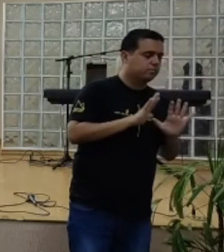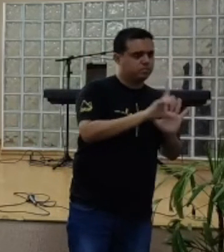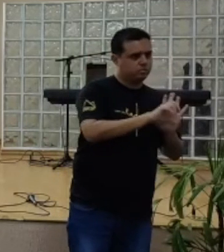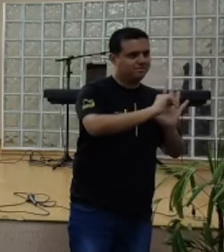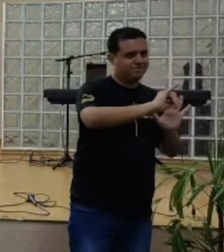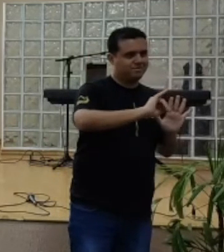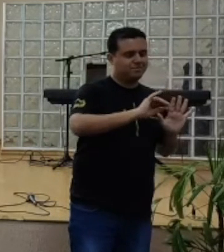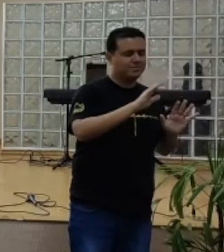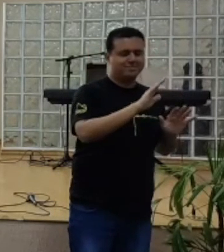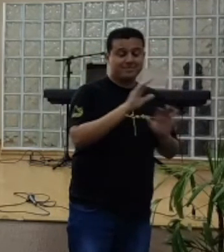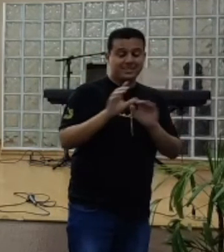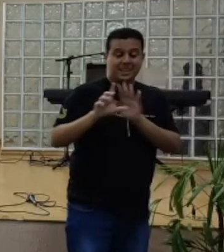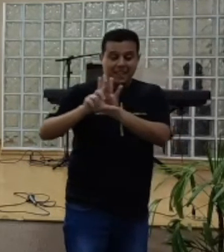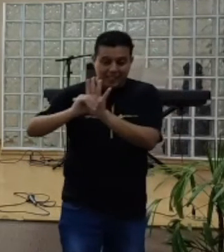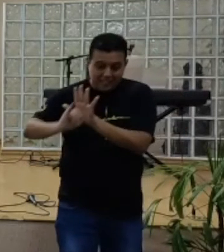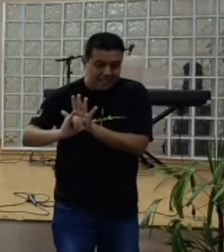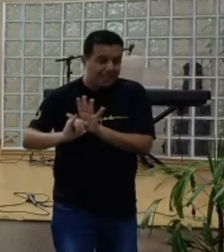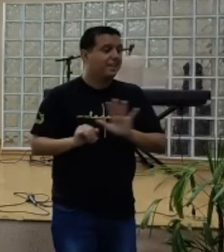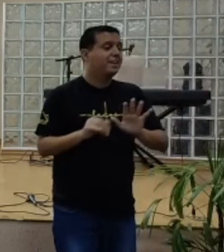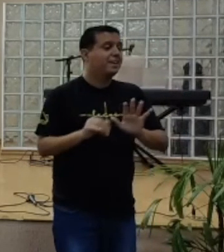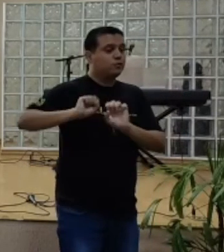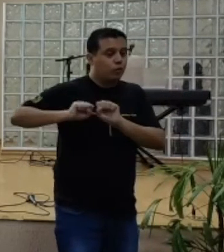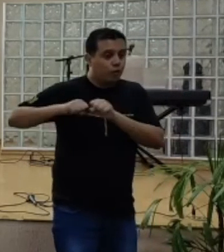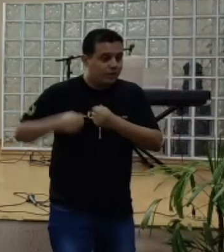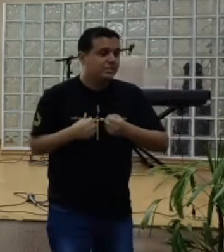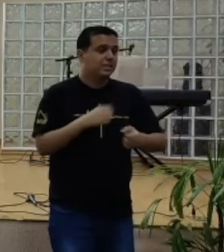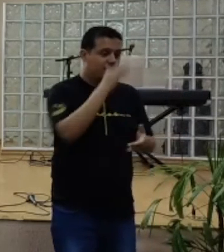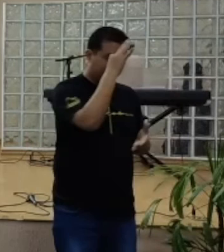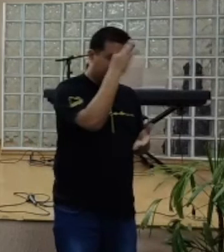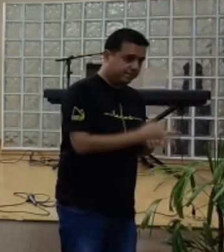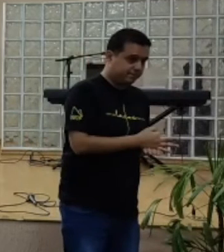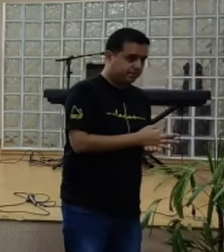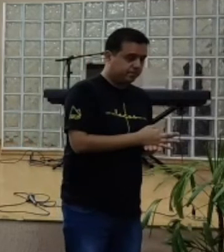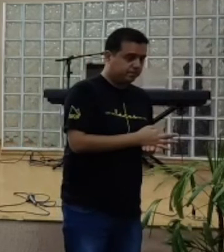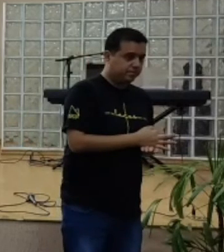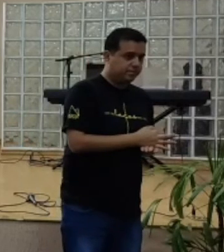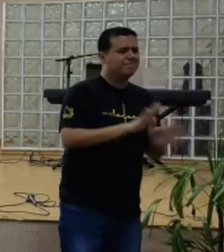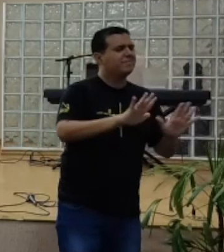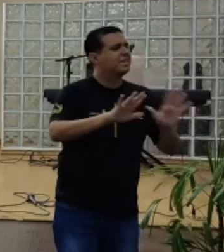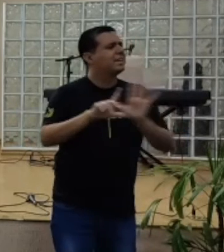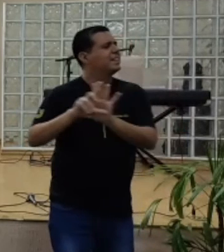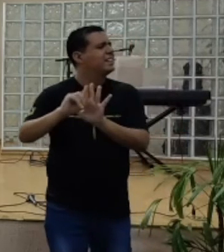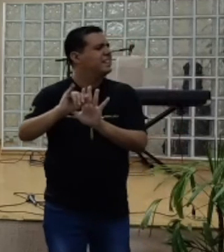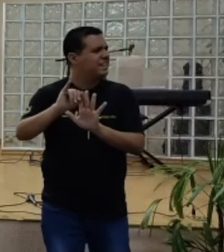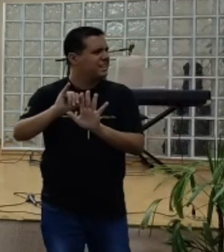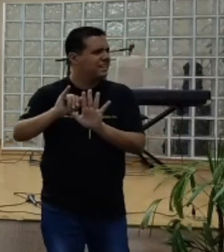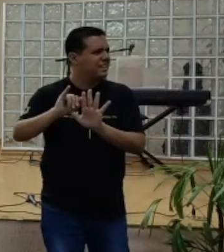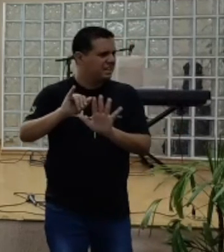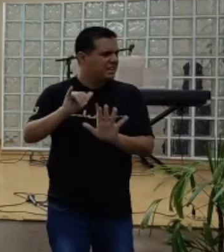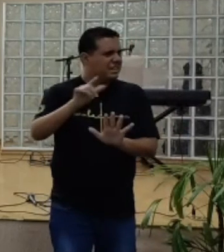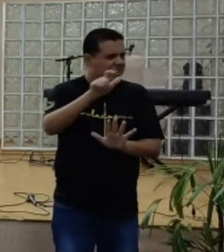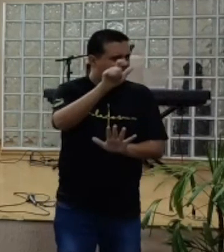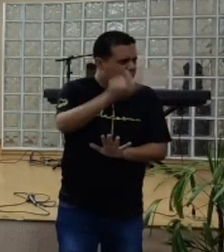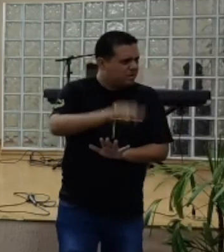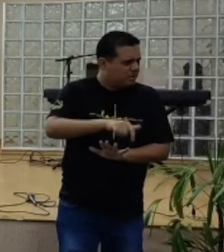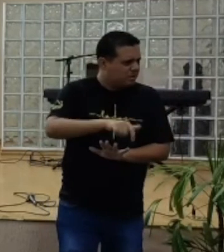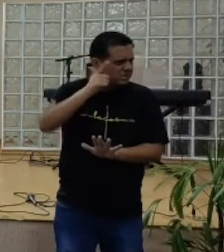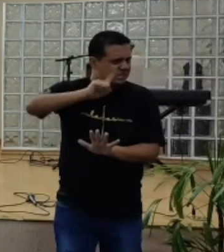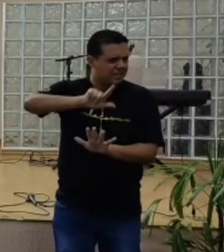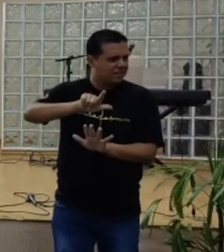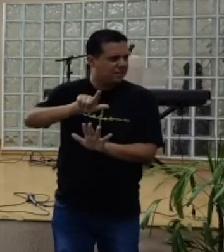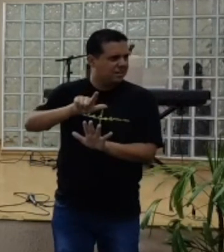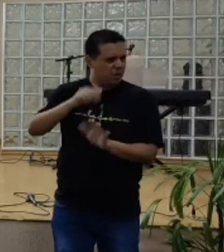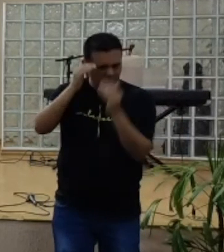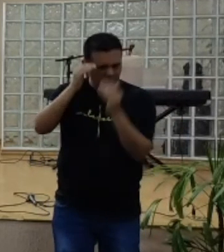justiça pela lei ninguém consegue, porque ninguém consegue cumprir a lei. Então, é necessário correr para